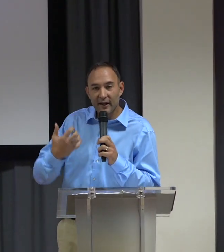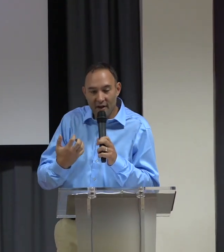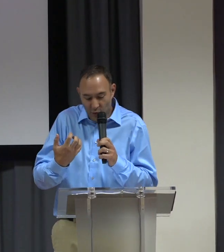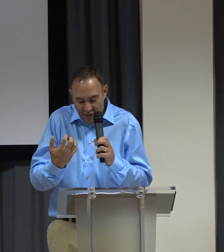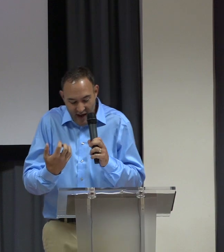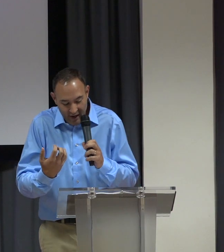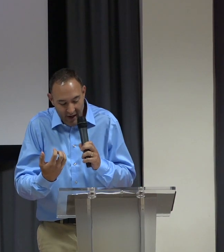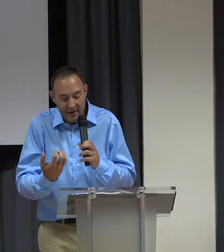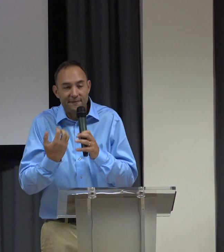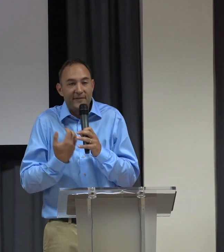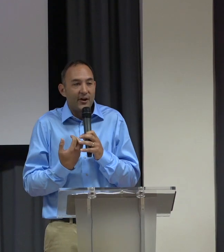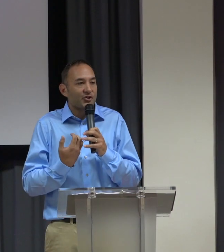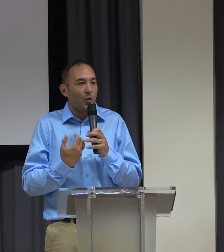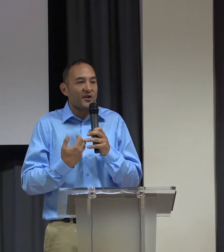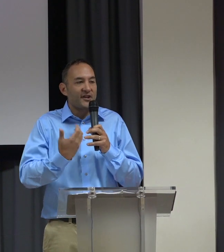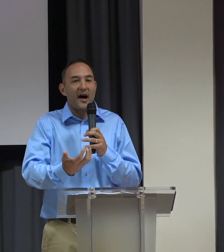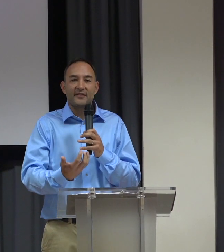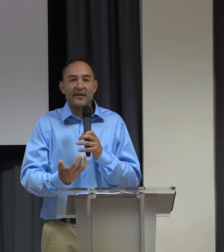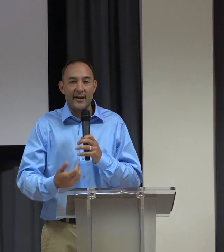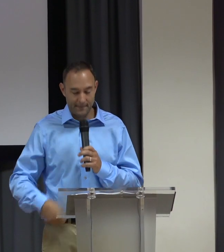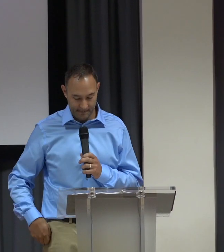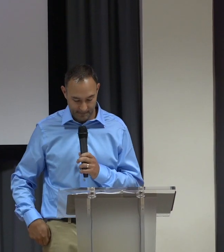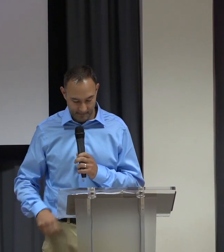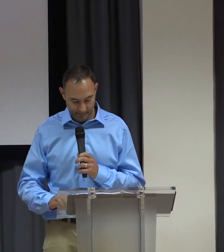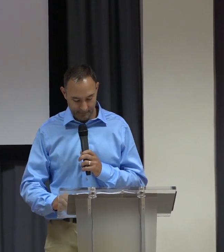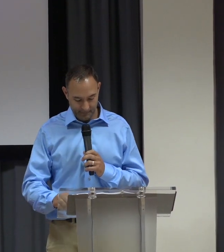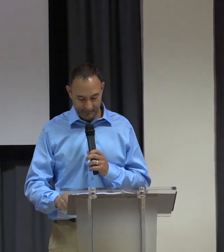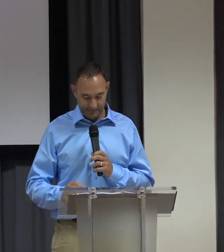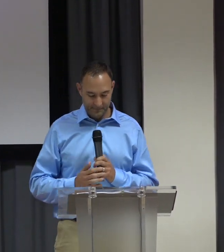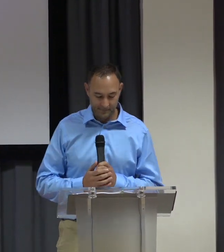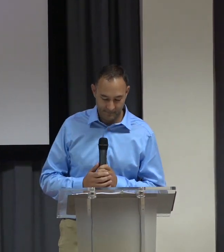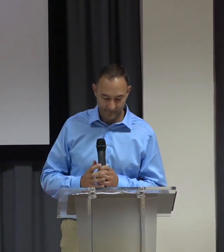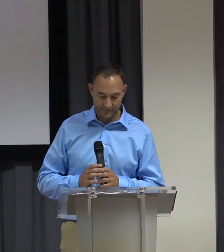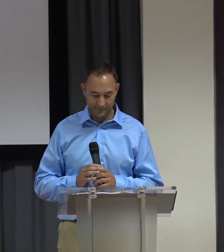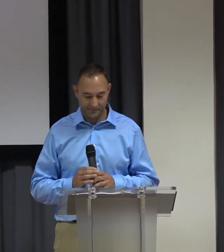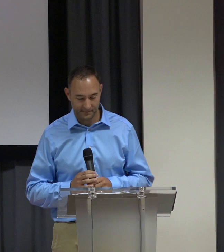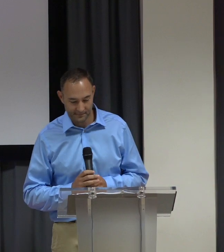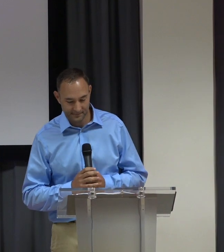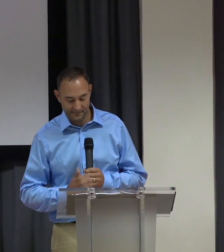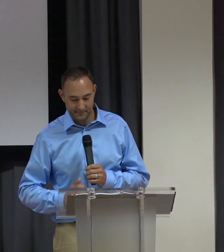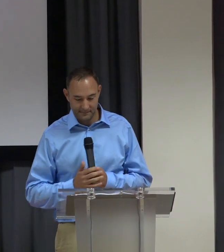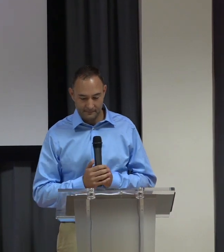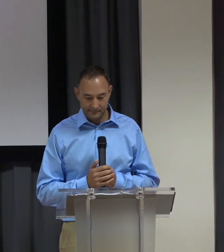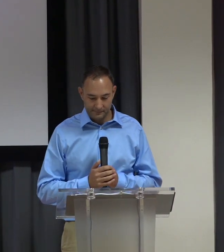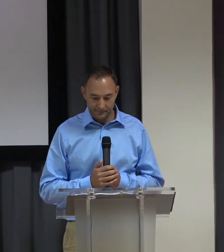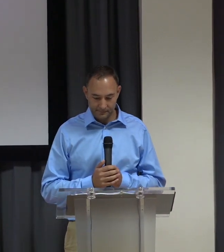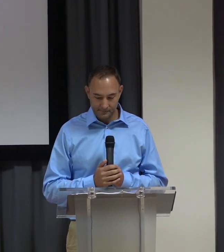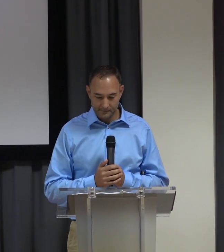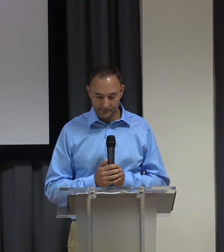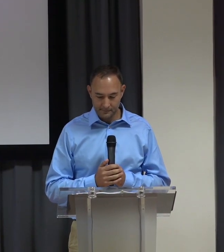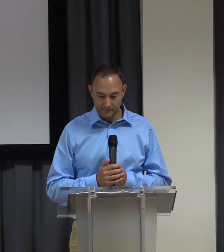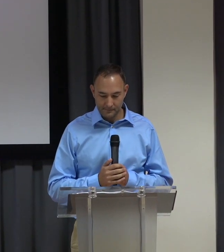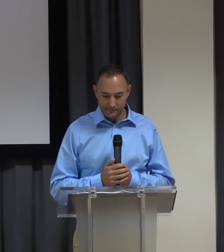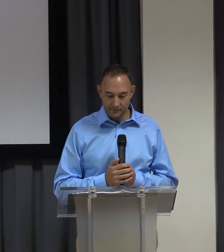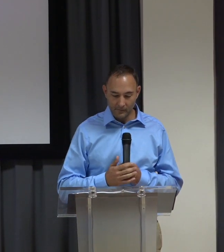really live with that kind of fear towards God today? Mais est-ce que nous vivons vraiment avec cette genre de crainte devant